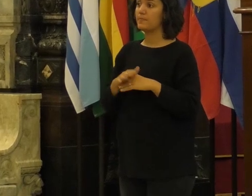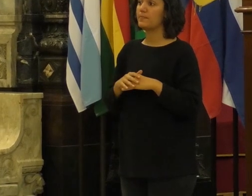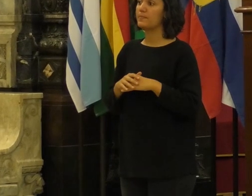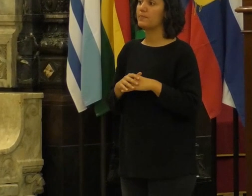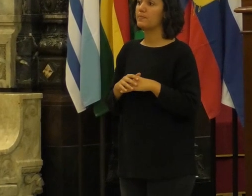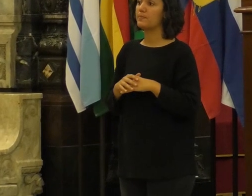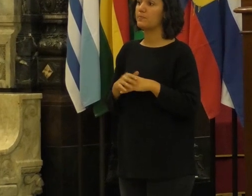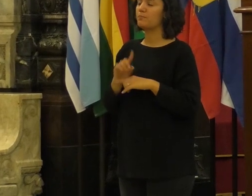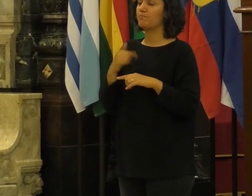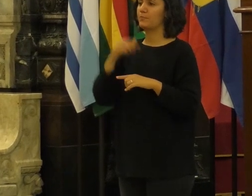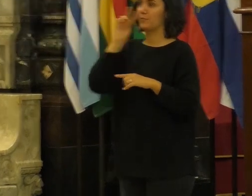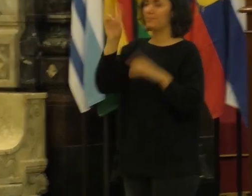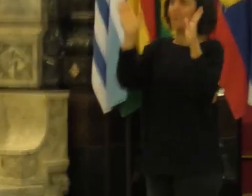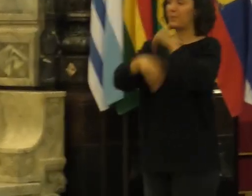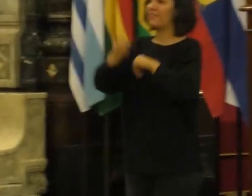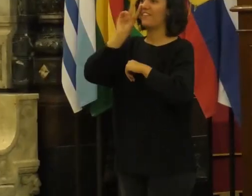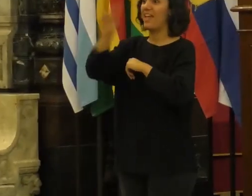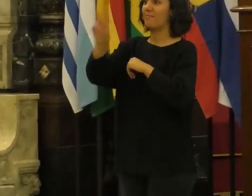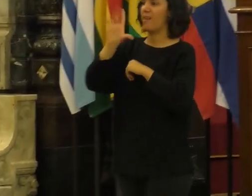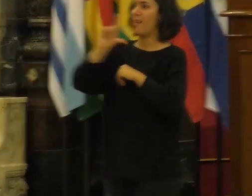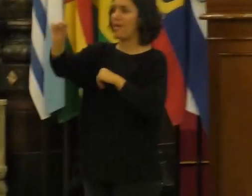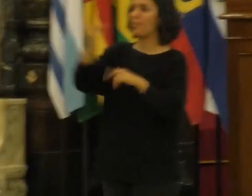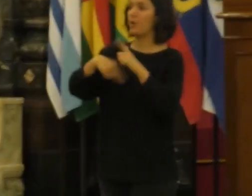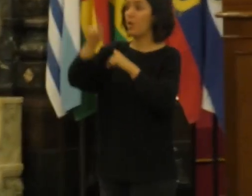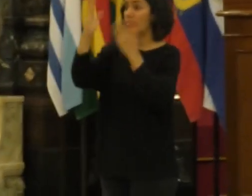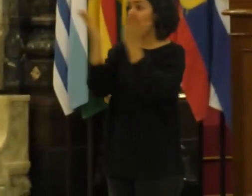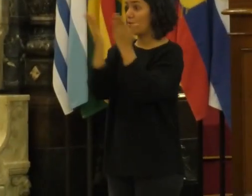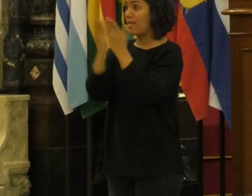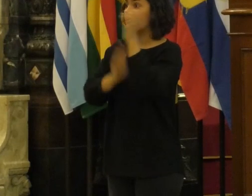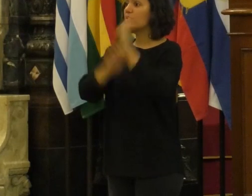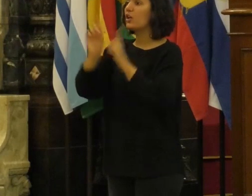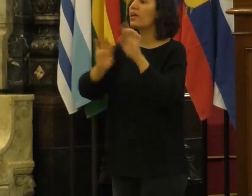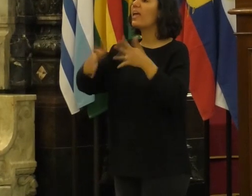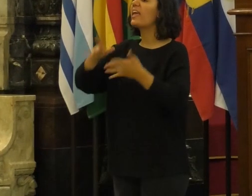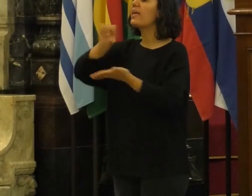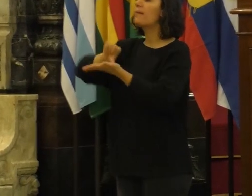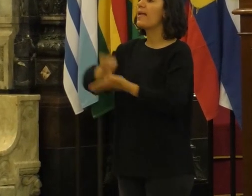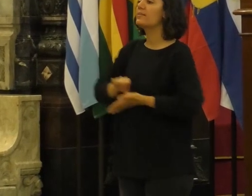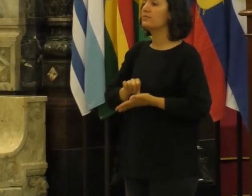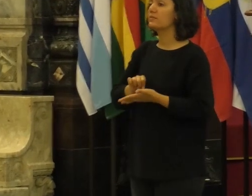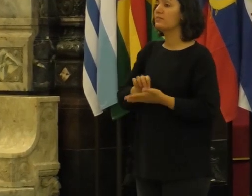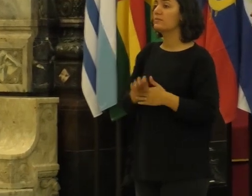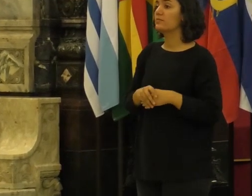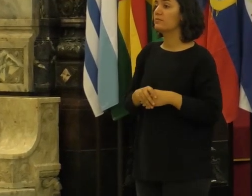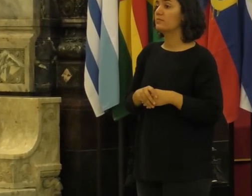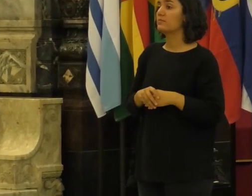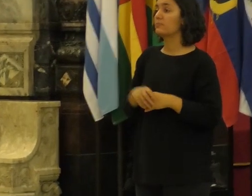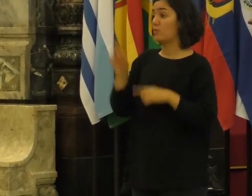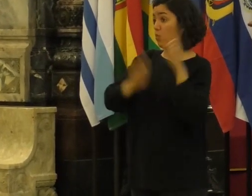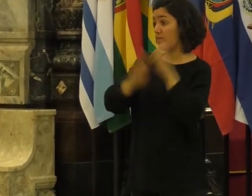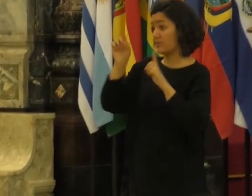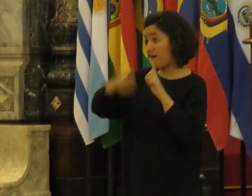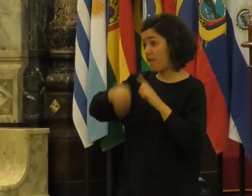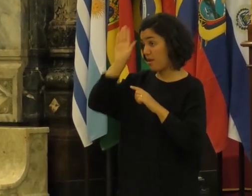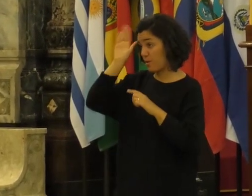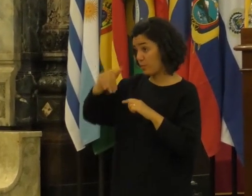no veo hasta allá. ¿Es estudiante de psicología en qué lugar, en qué país o en qué institución? Universidad de la